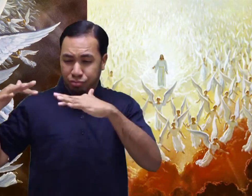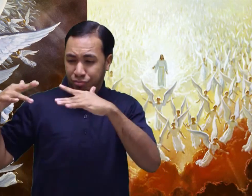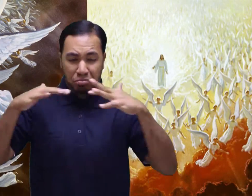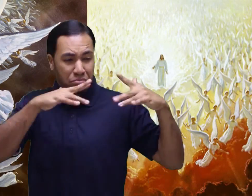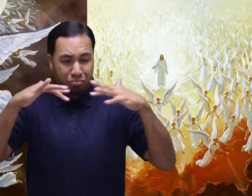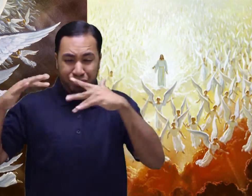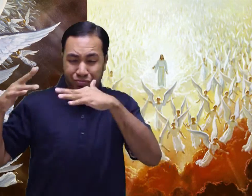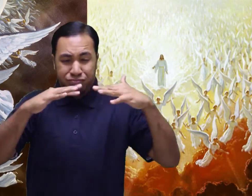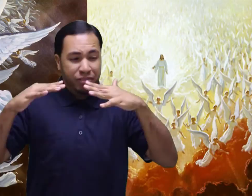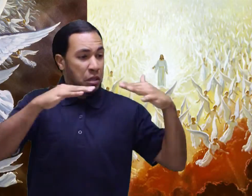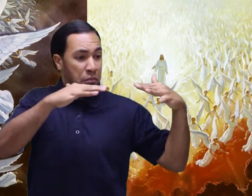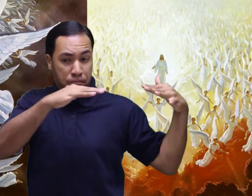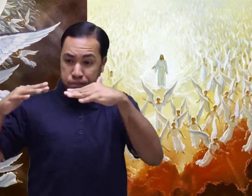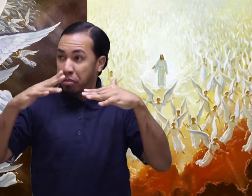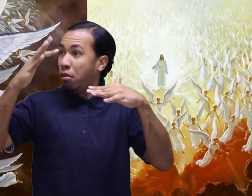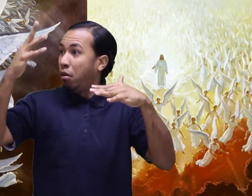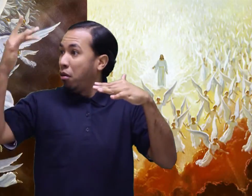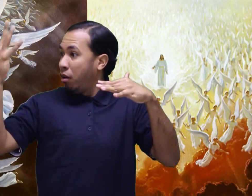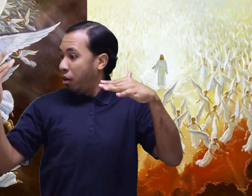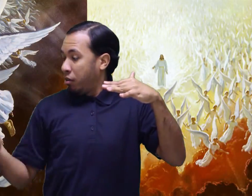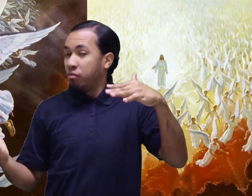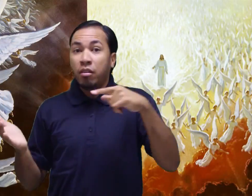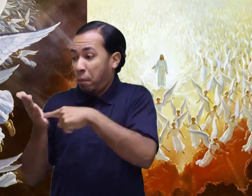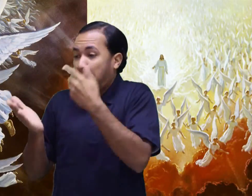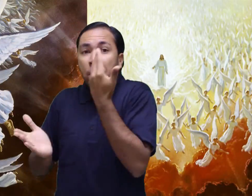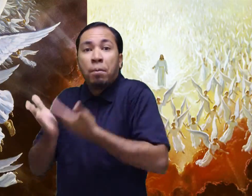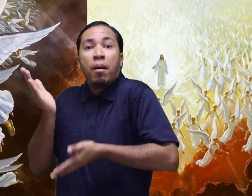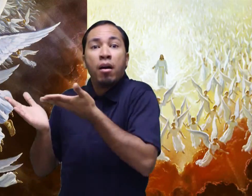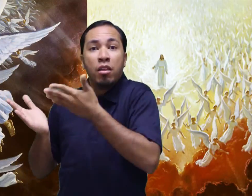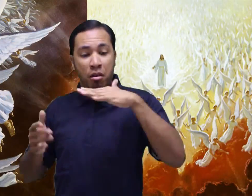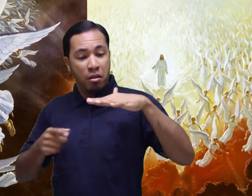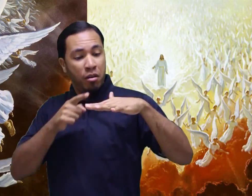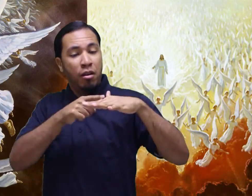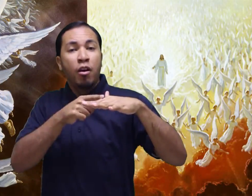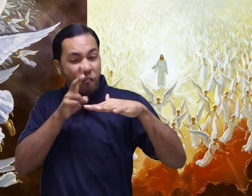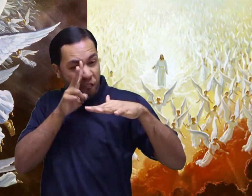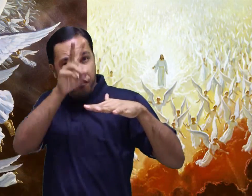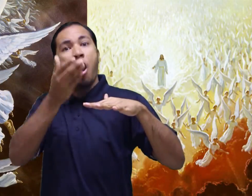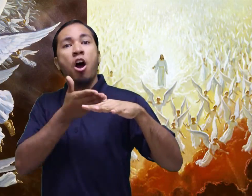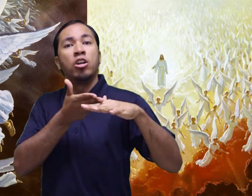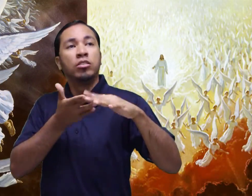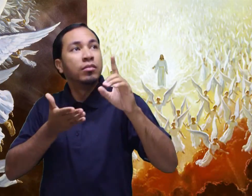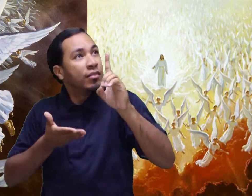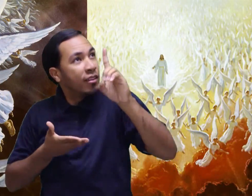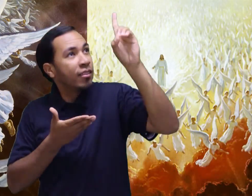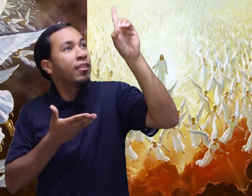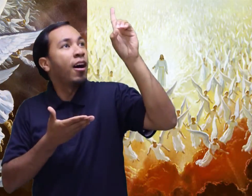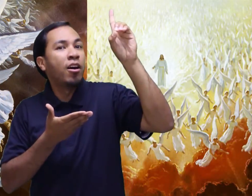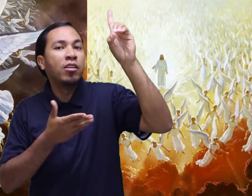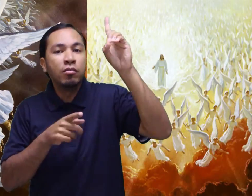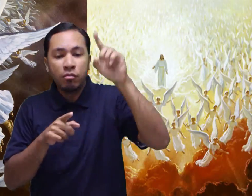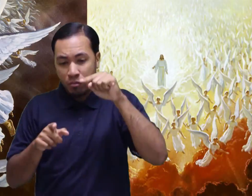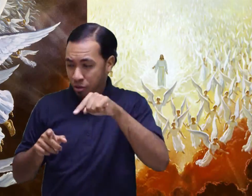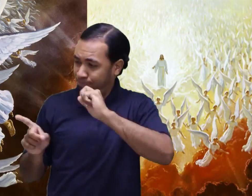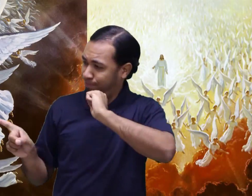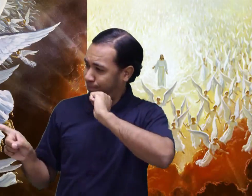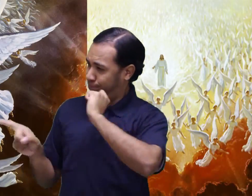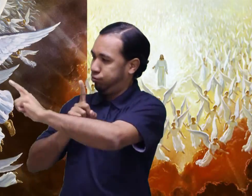anjos lutaram contra o diabo e os seus anjos. E após serem derrotados pelo exército de Deus, o diabo